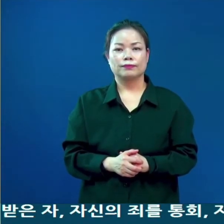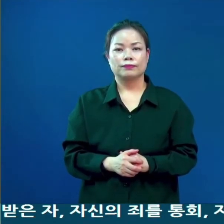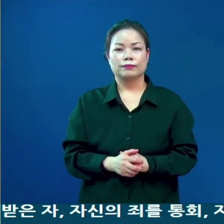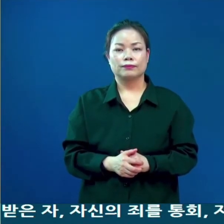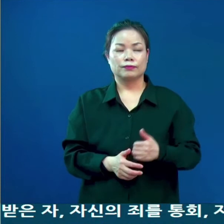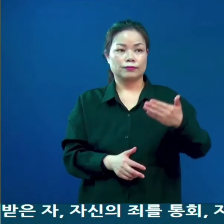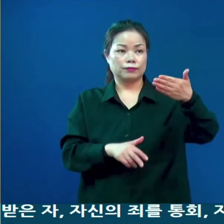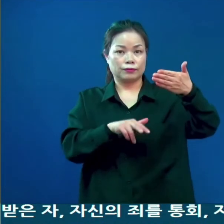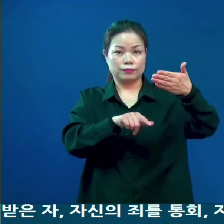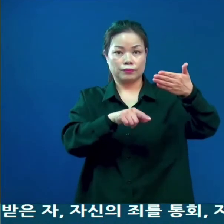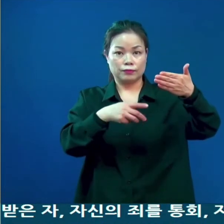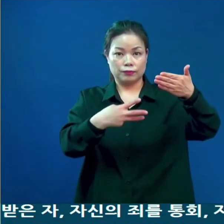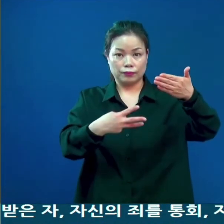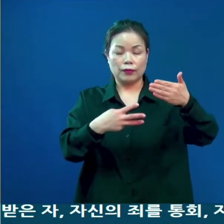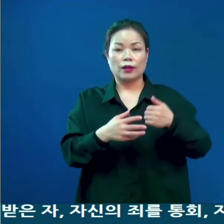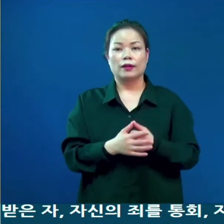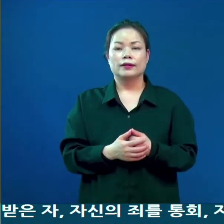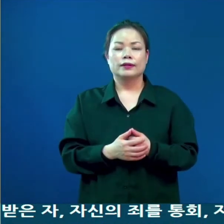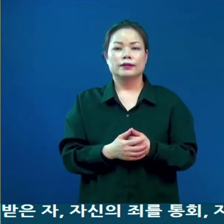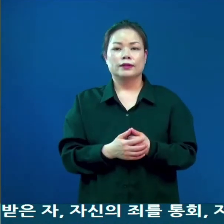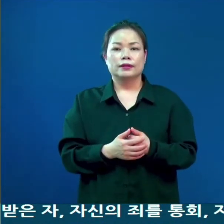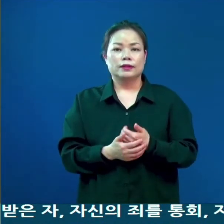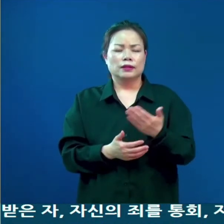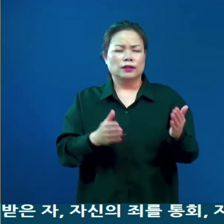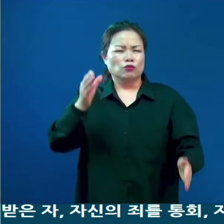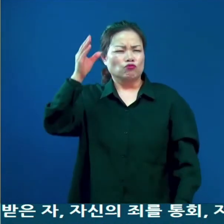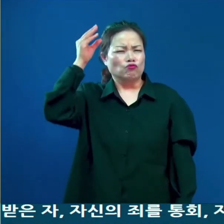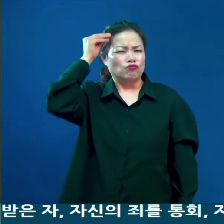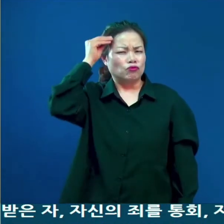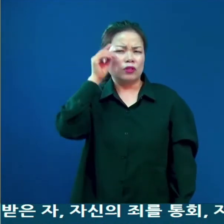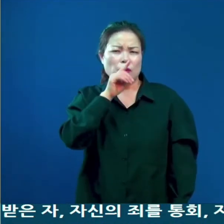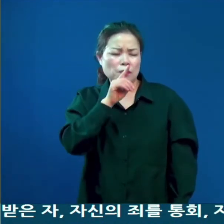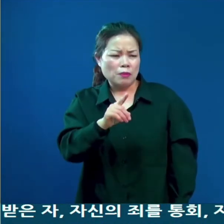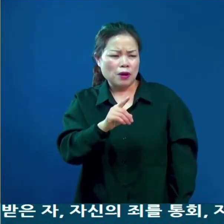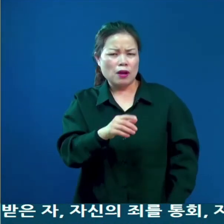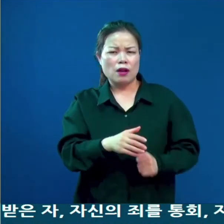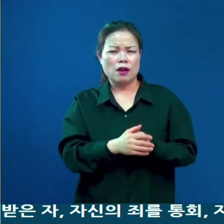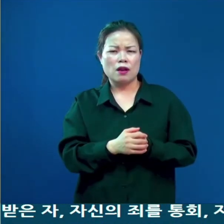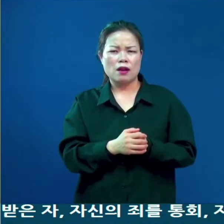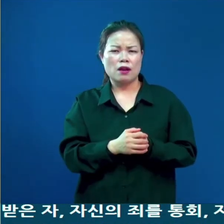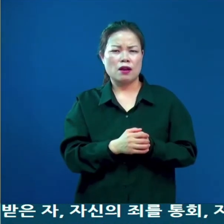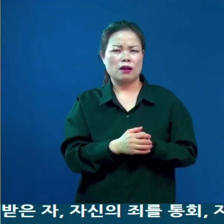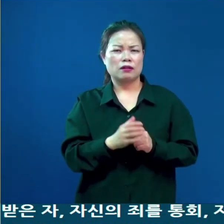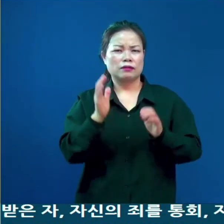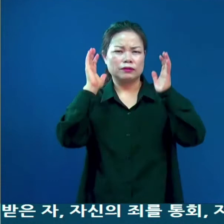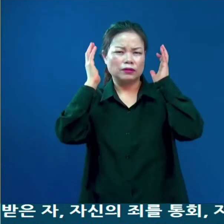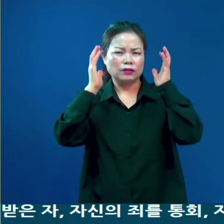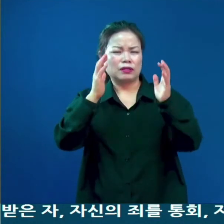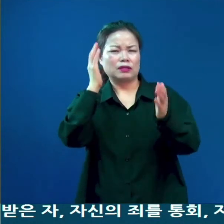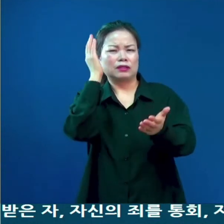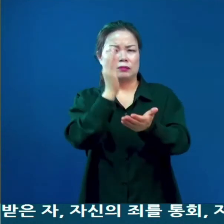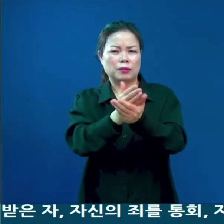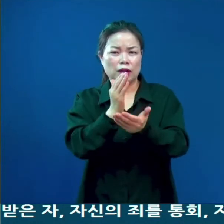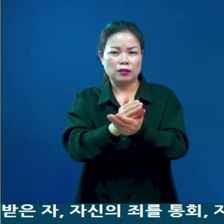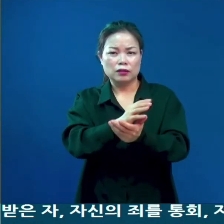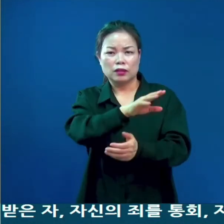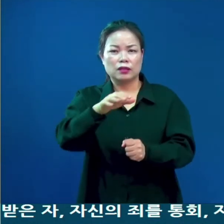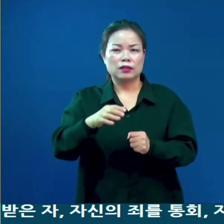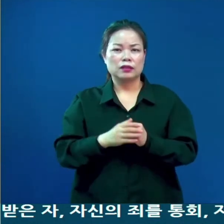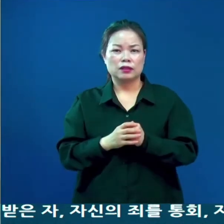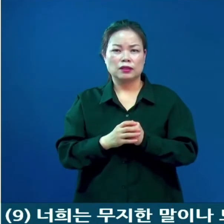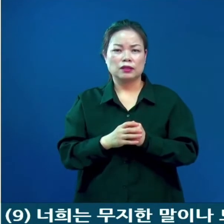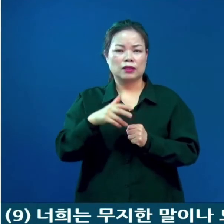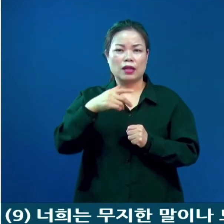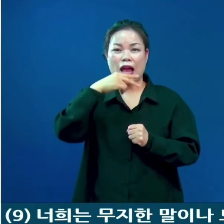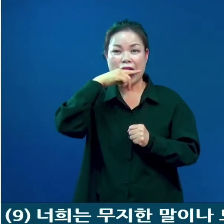9절 말씀입니다. 너희는 무지한 말이나 노새같이 되지 말지어다. 그것들은 재갈과 굴레로 단속하지